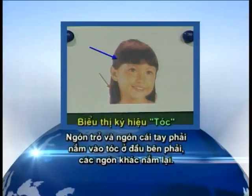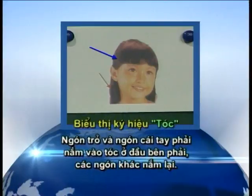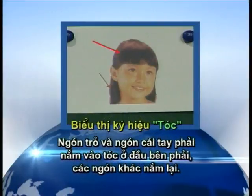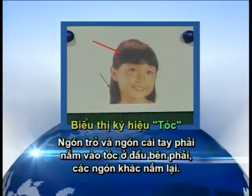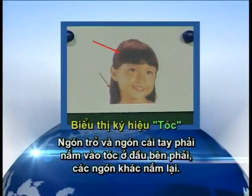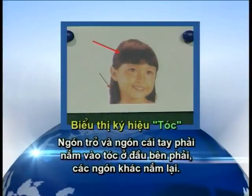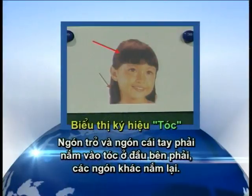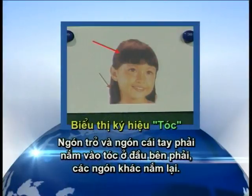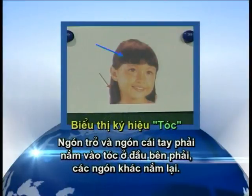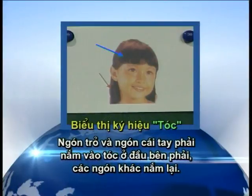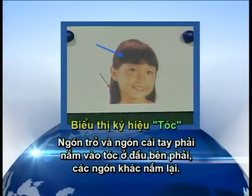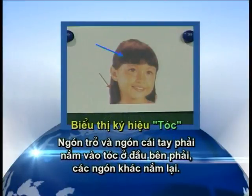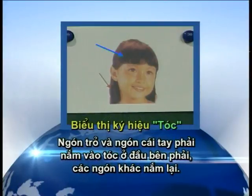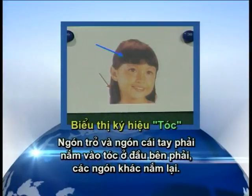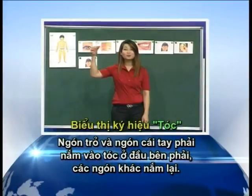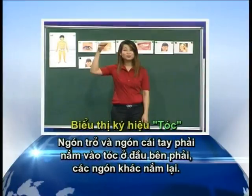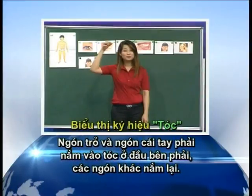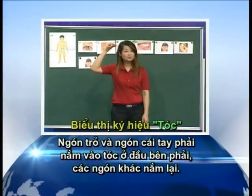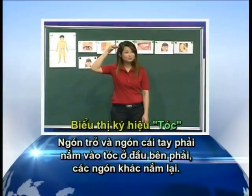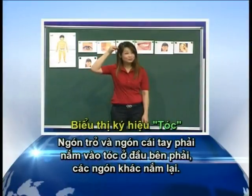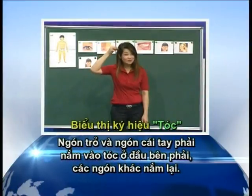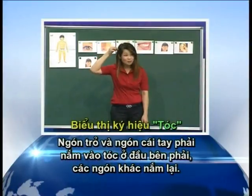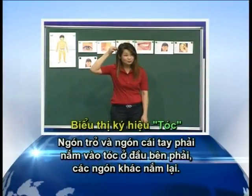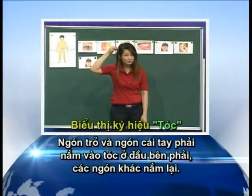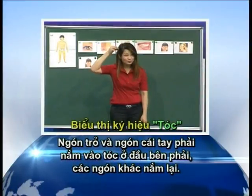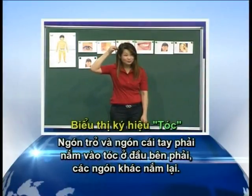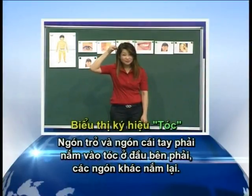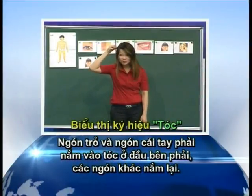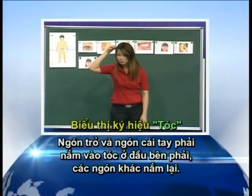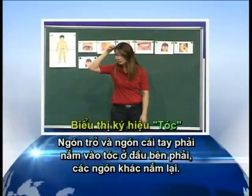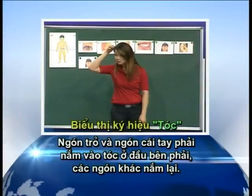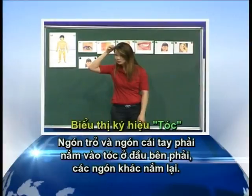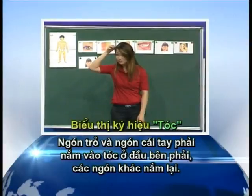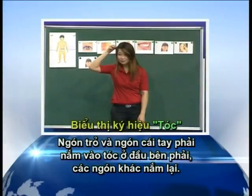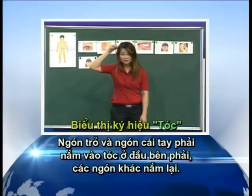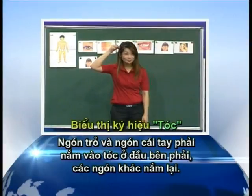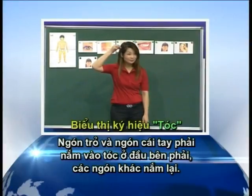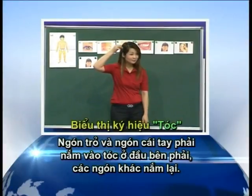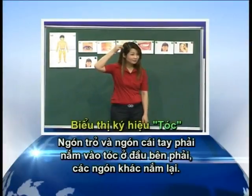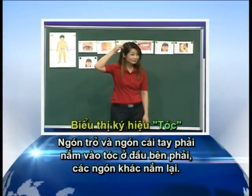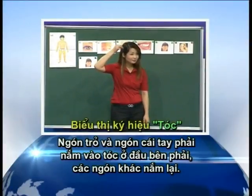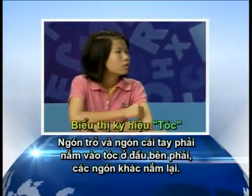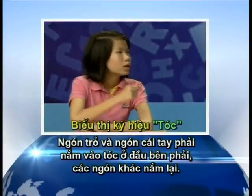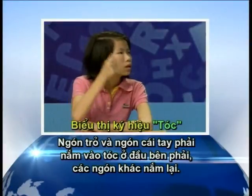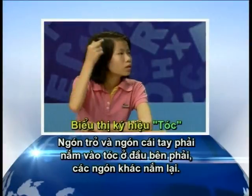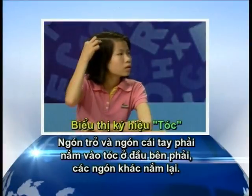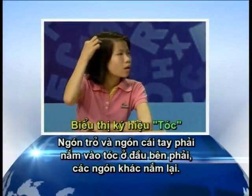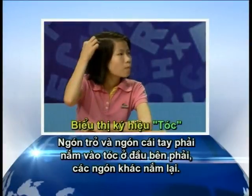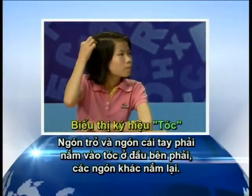Cách biểu thị ký hiệu tóc Ngón trỏ và ngón cái tay phải Nắm vào tóc ở đầu bên phải Các ngón khác nắm lại